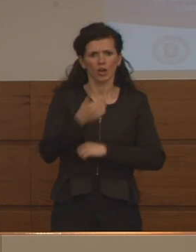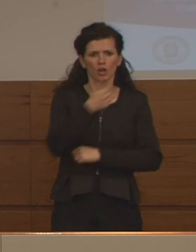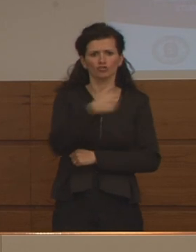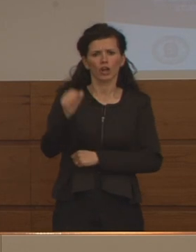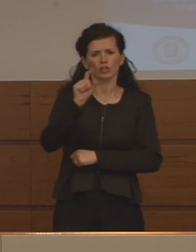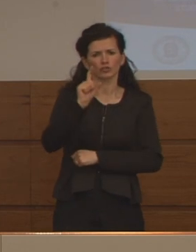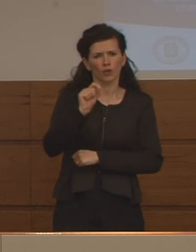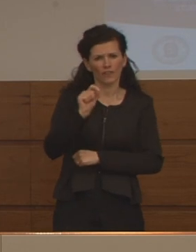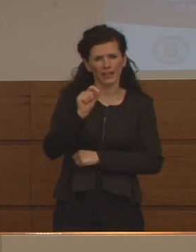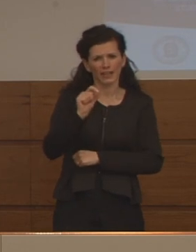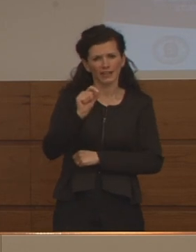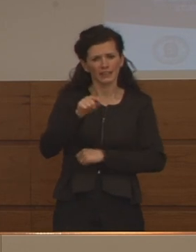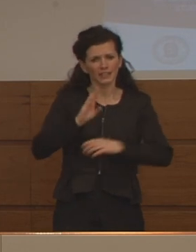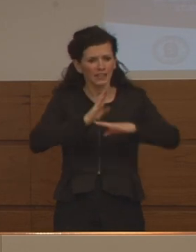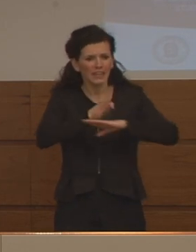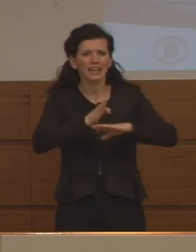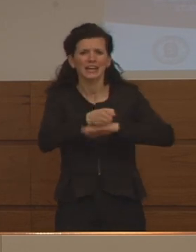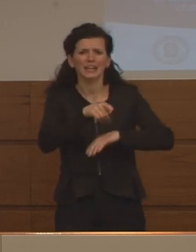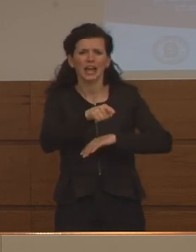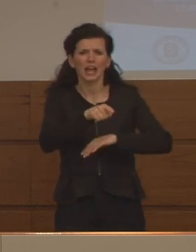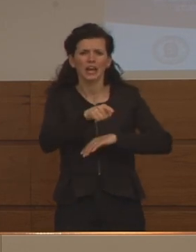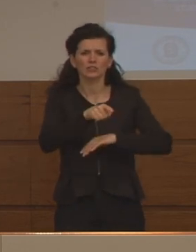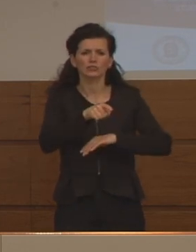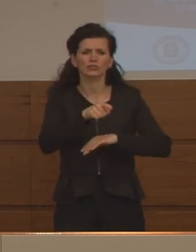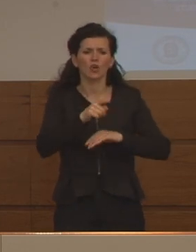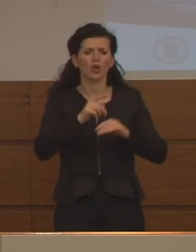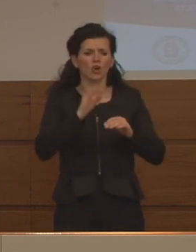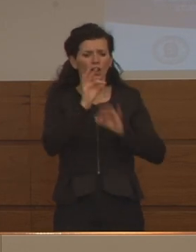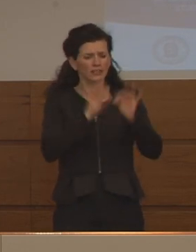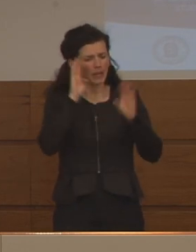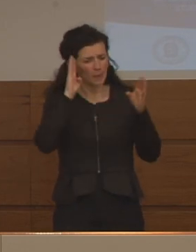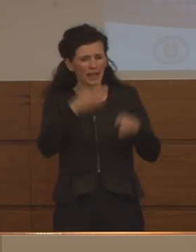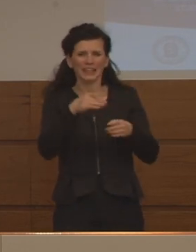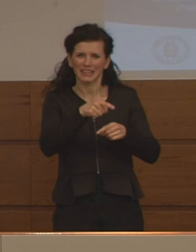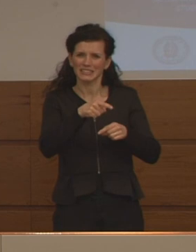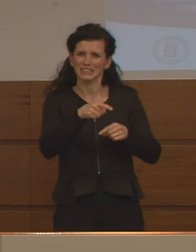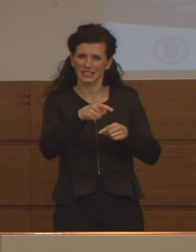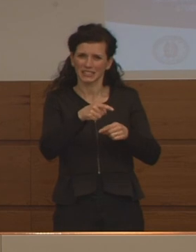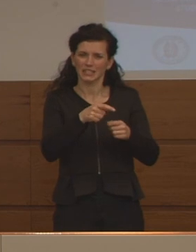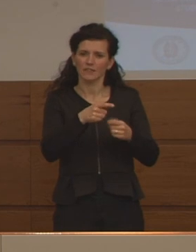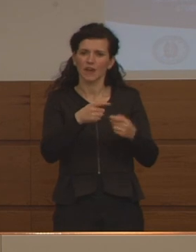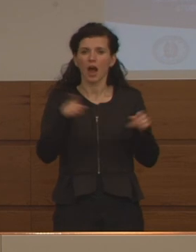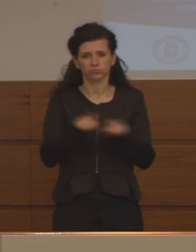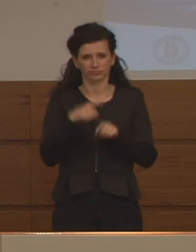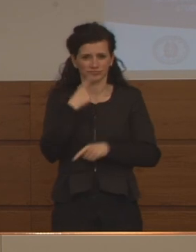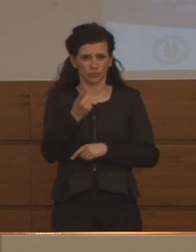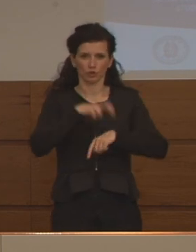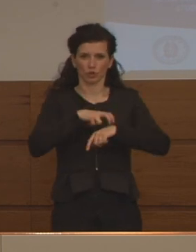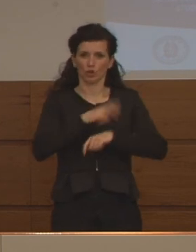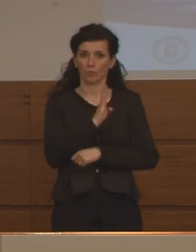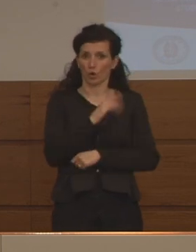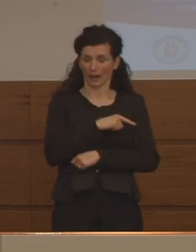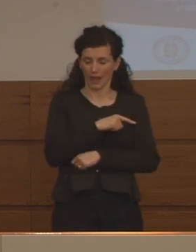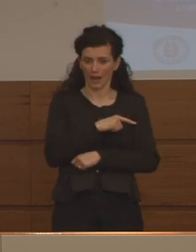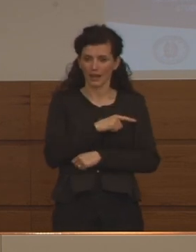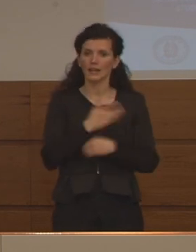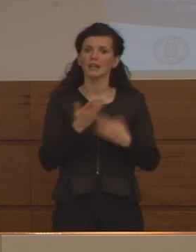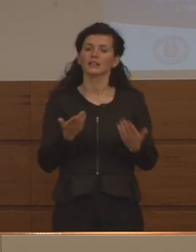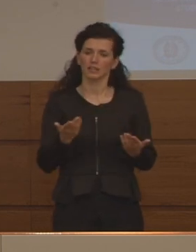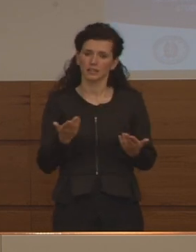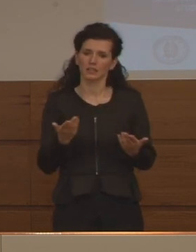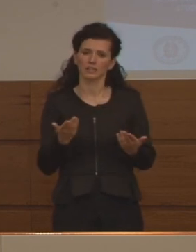accessi nelle terapie intensive a come ha ricordato il dottor borrelli un saldo negativo